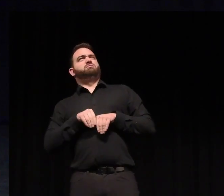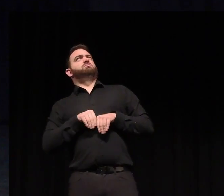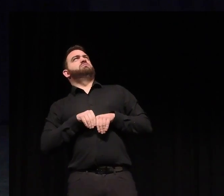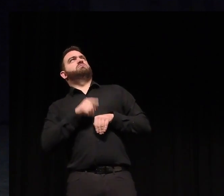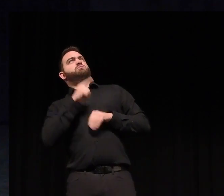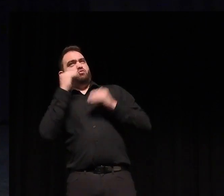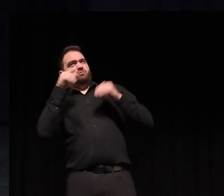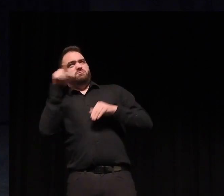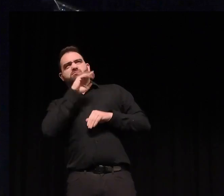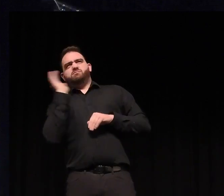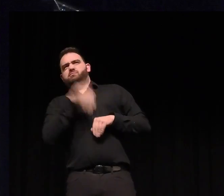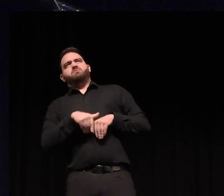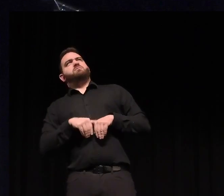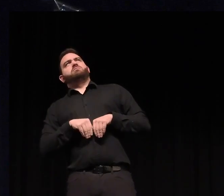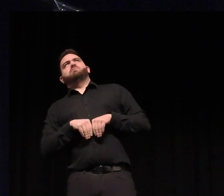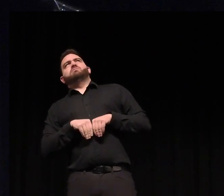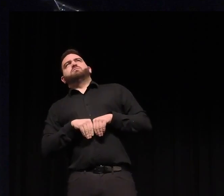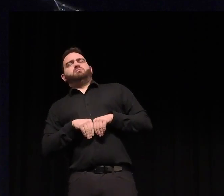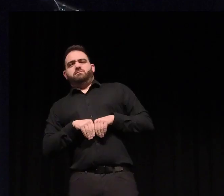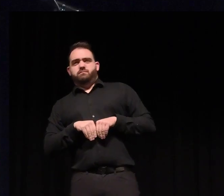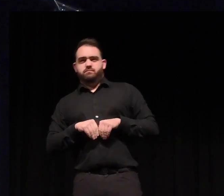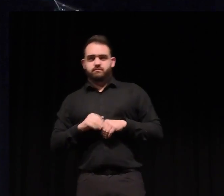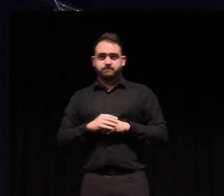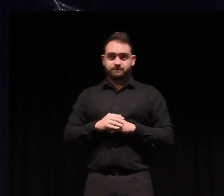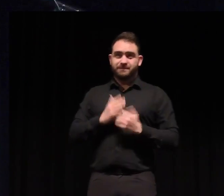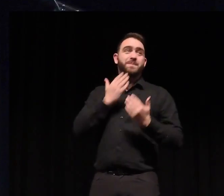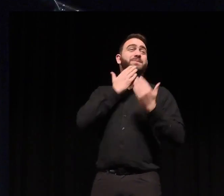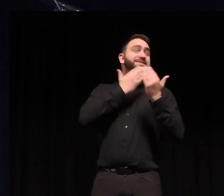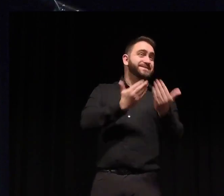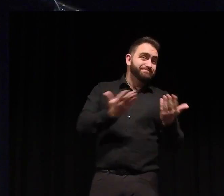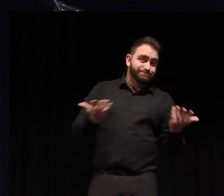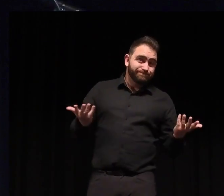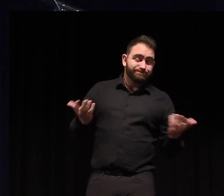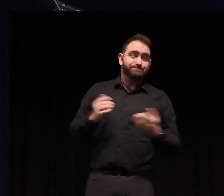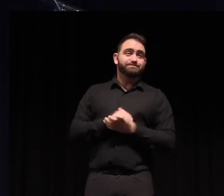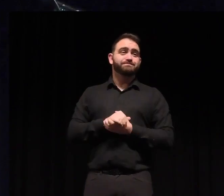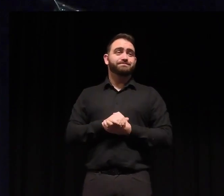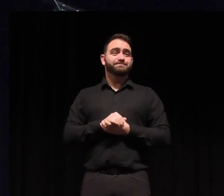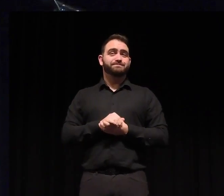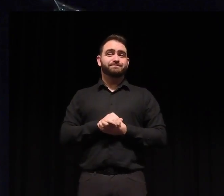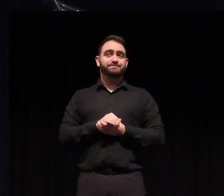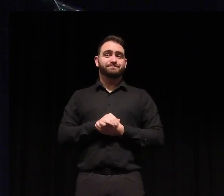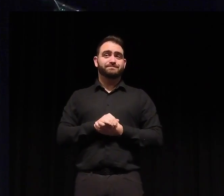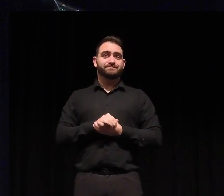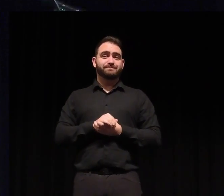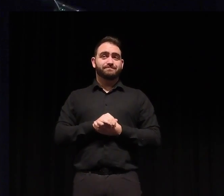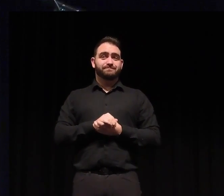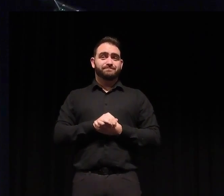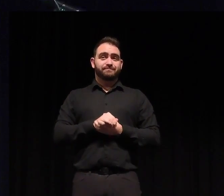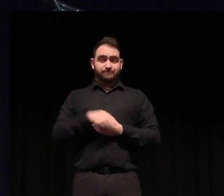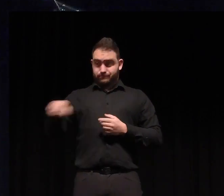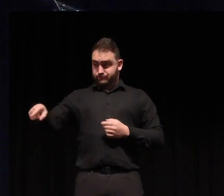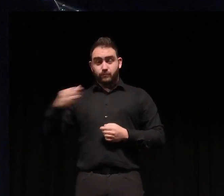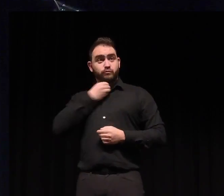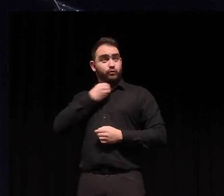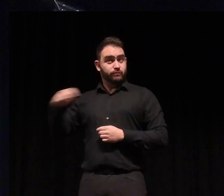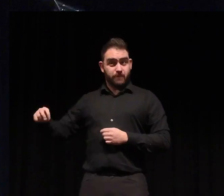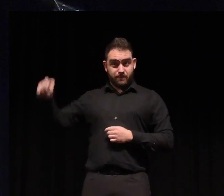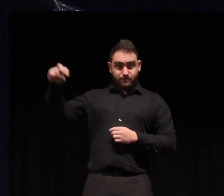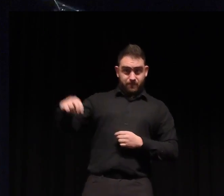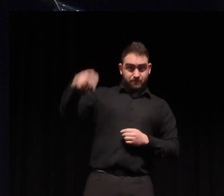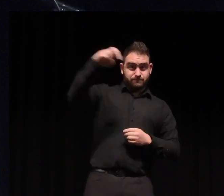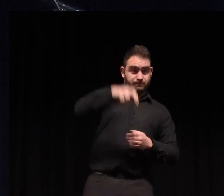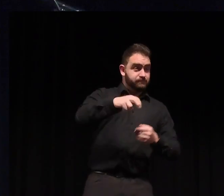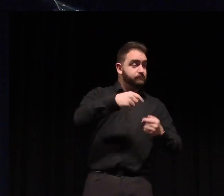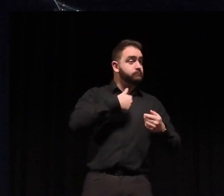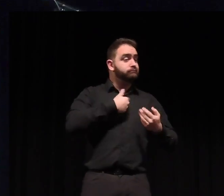qui voulait dire « merci ». Alors, il a pris les seaux de la grenouille, il les a mis dans son sac à merveille, puis il a continué à courir dans